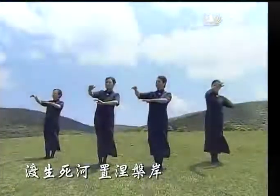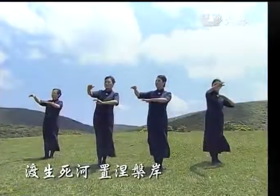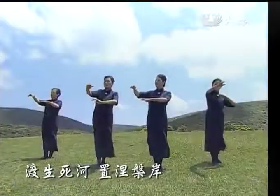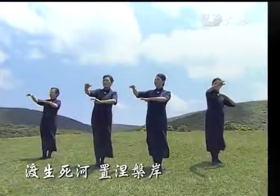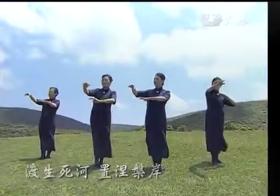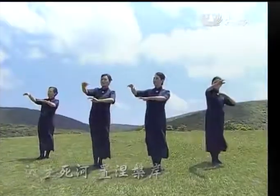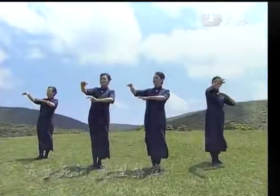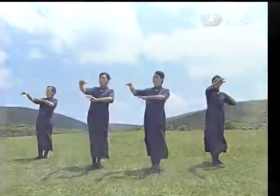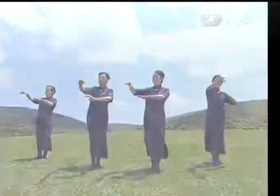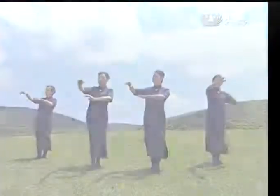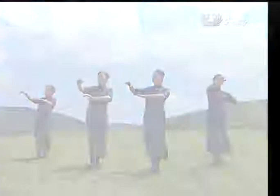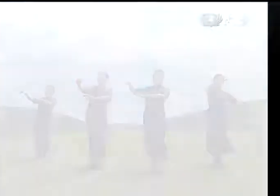安。